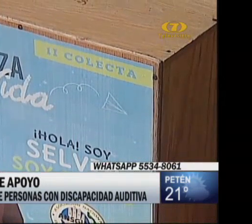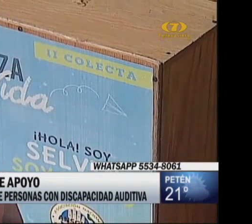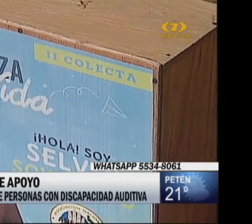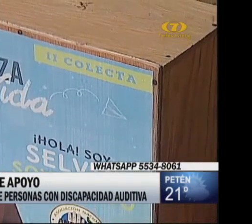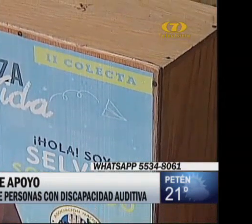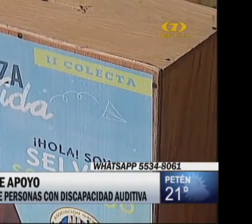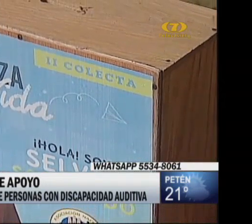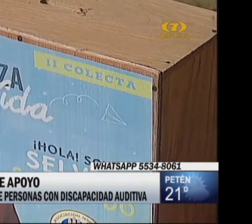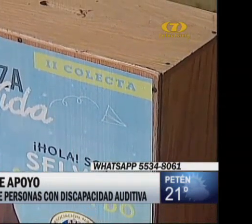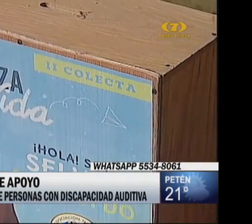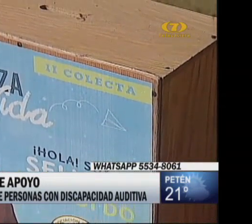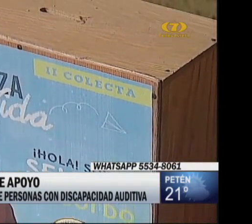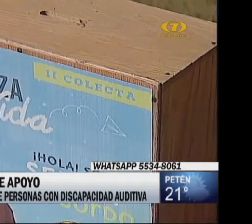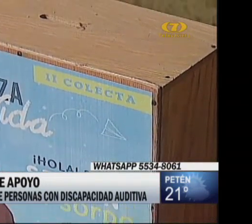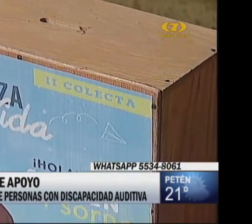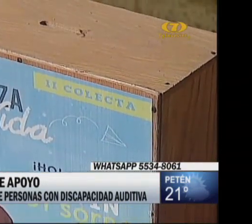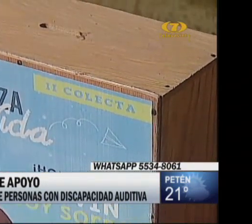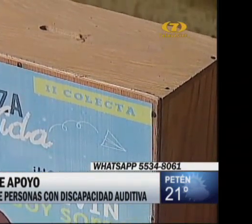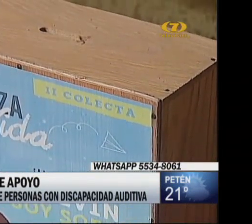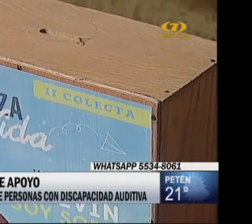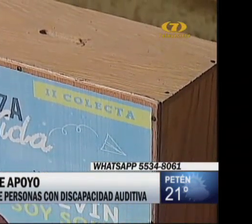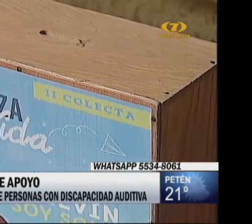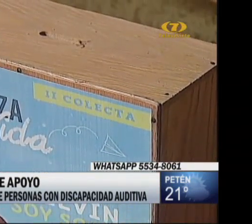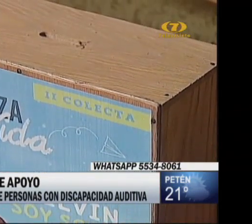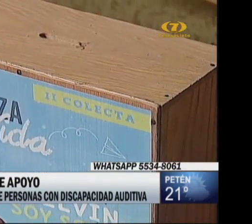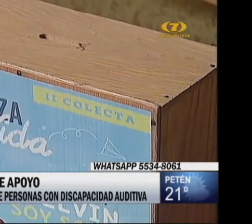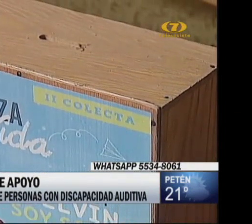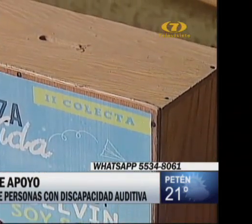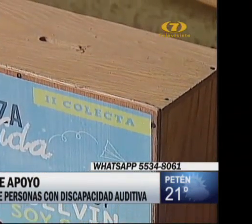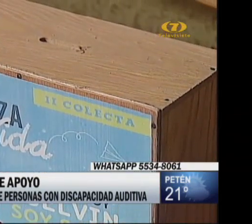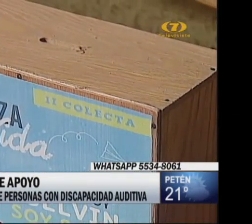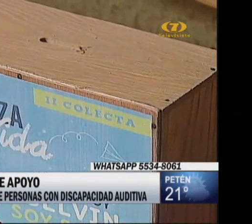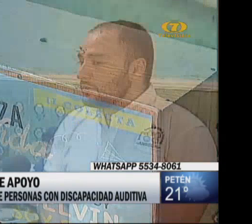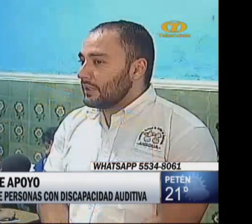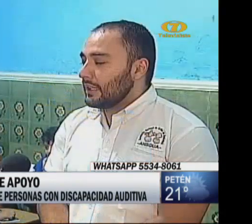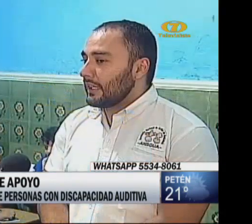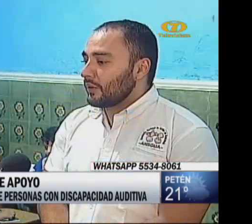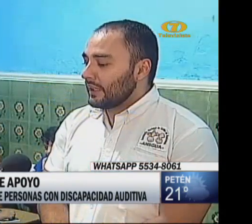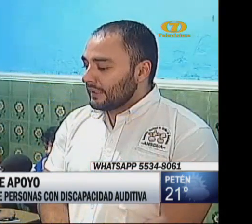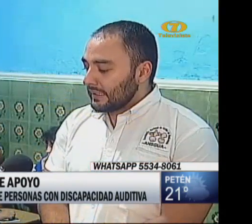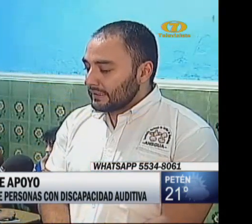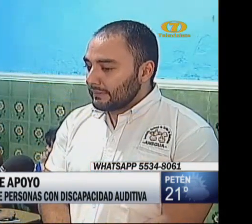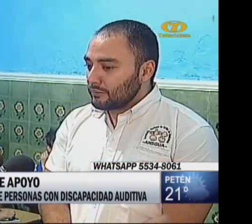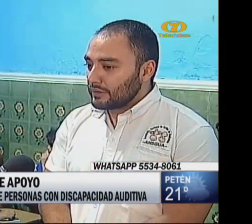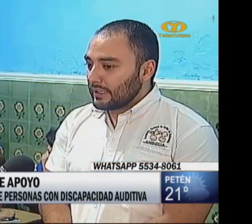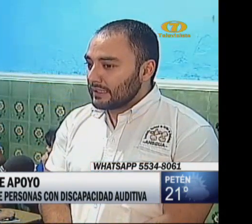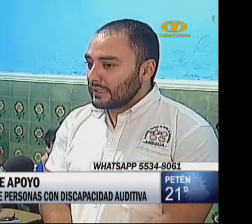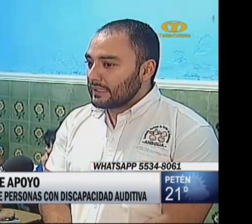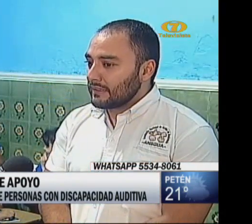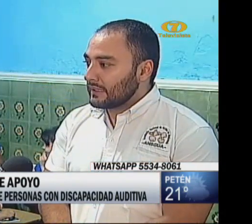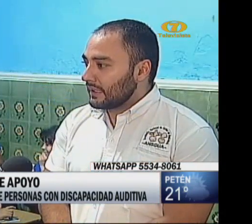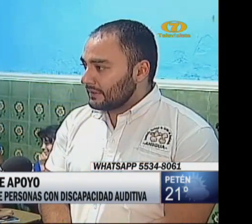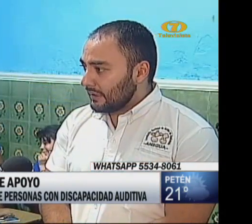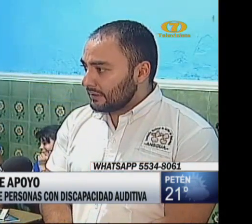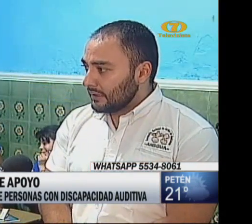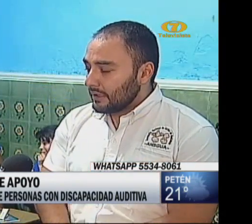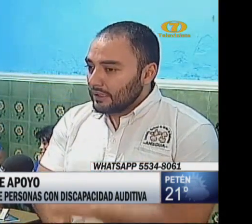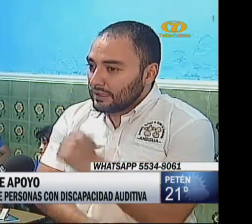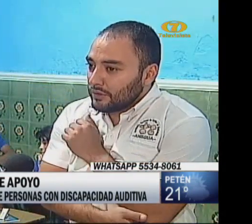para desenvolverse. El 7, 8 y 9 es una recolecta que vamos a realizar a través de alcancías. Esto